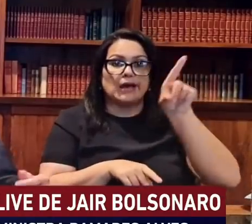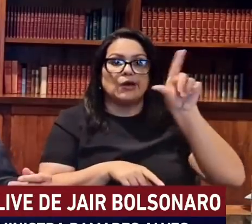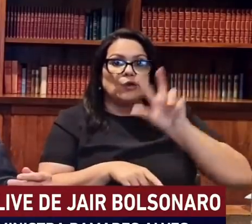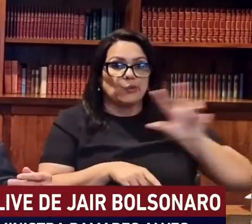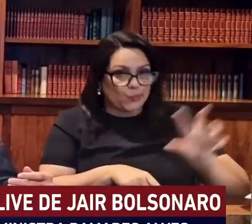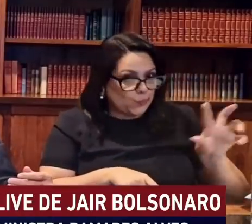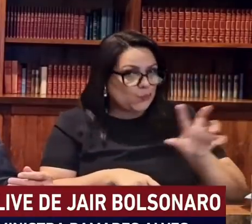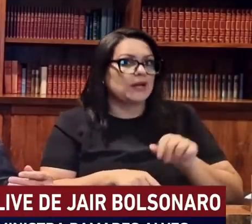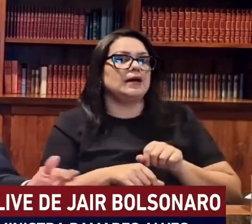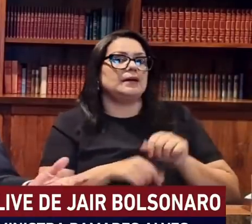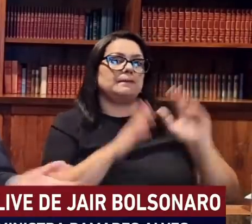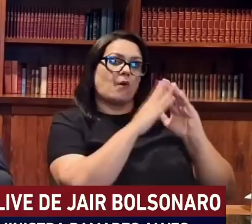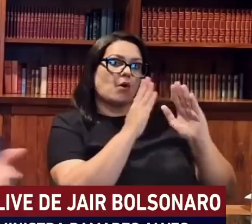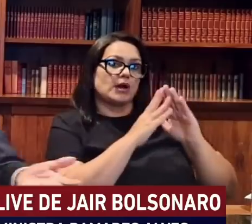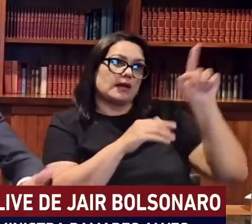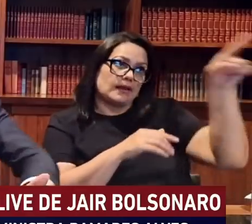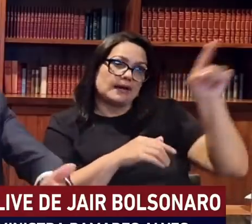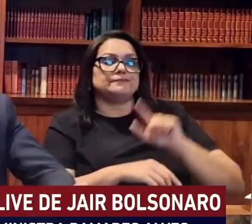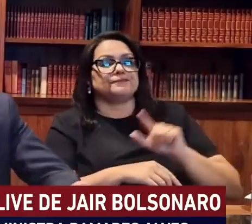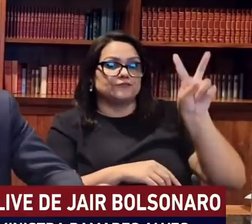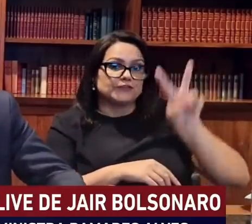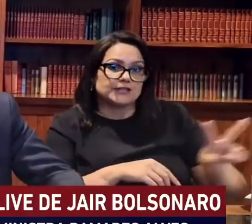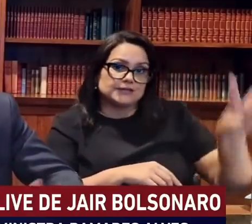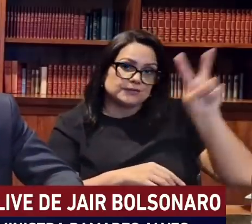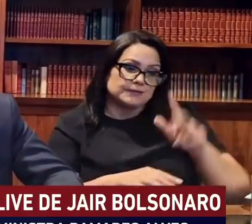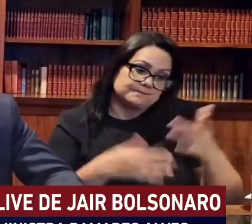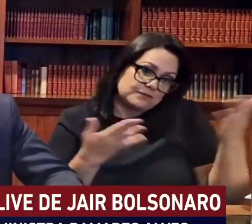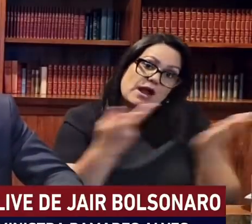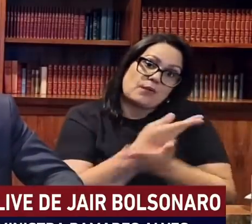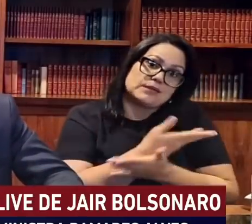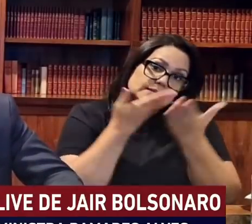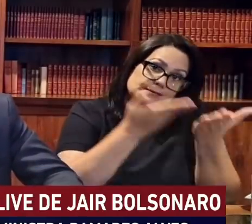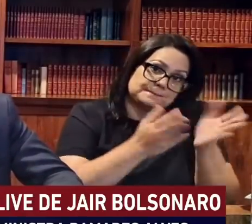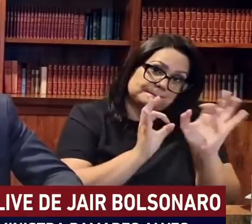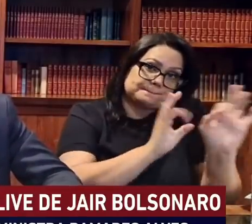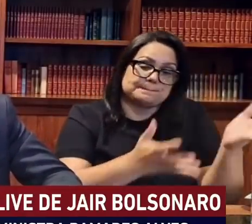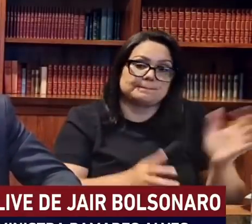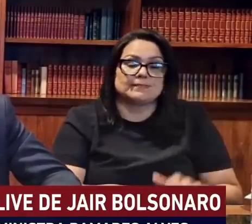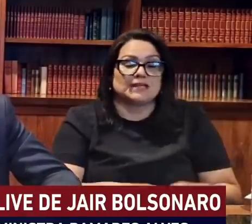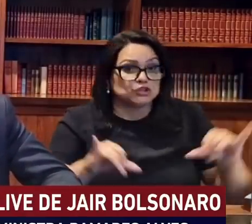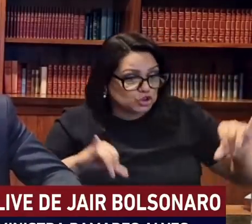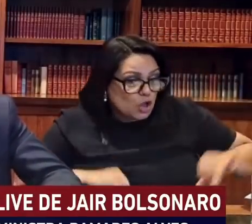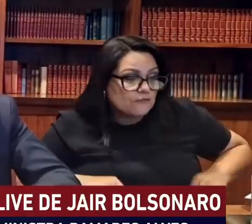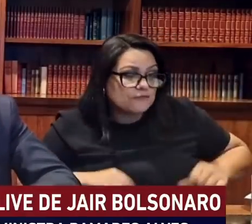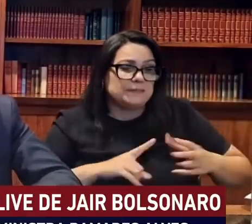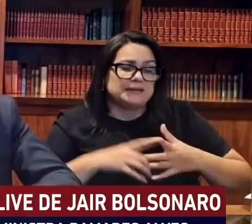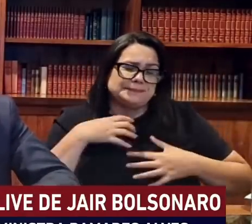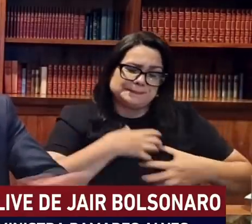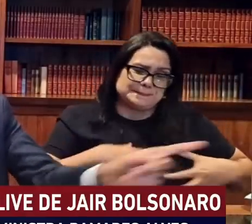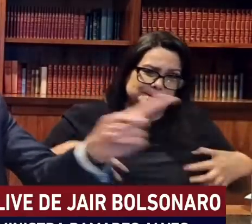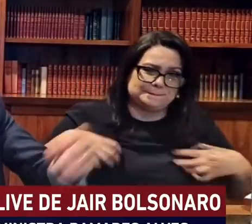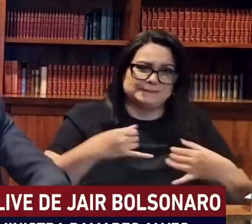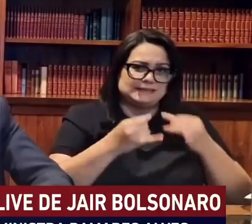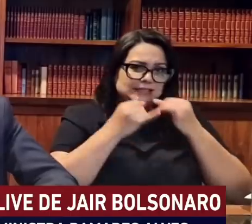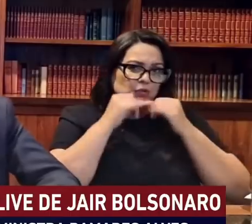dentro da Venezuela. Só pode acontecer isso aí. Sofrimento, tristeza para a